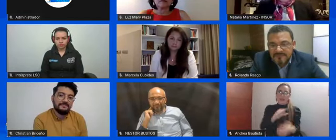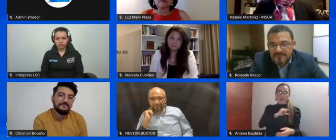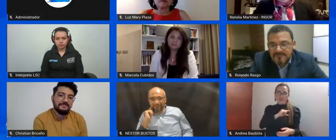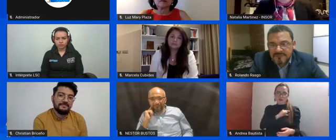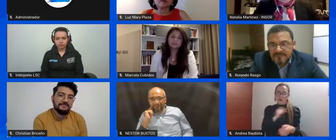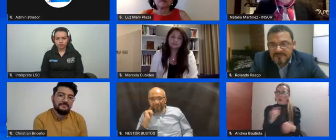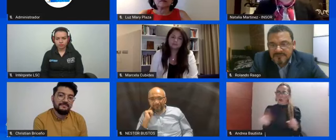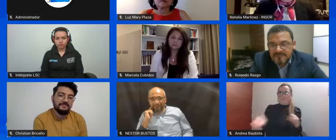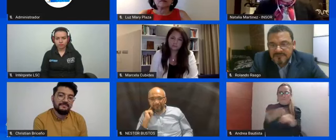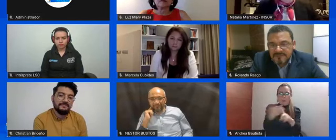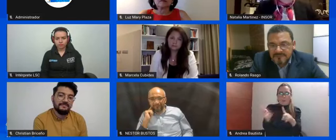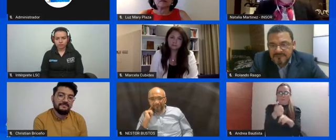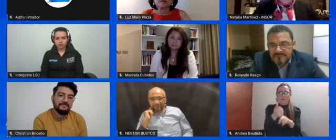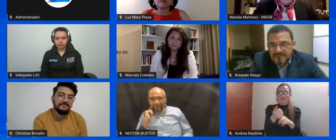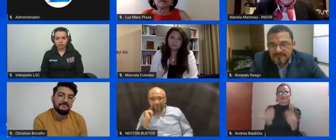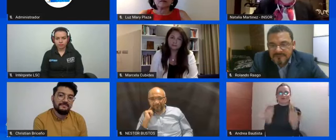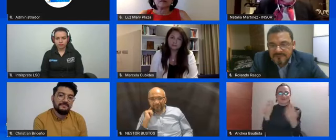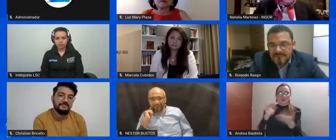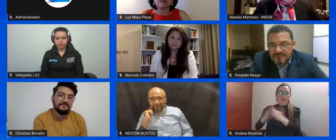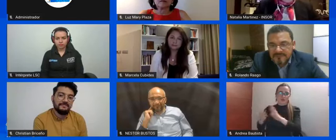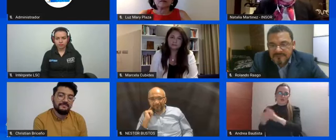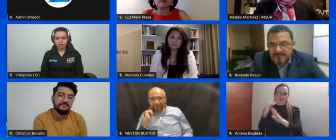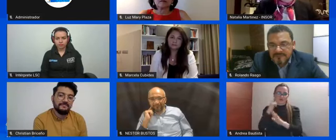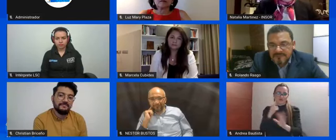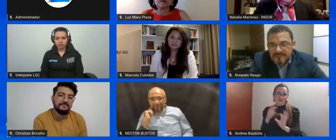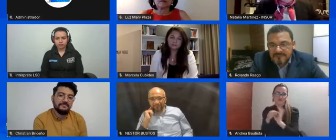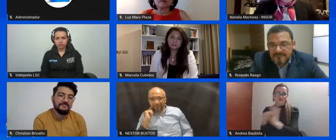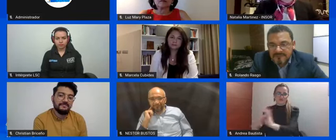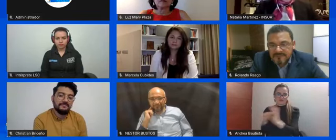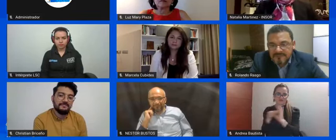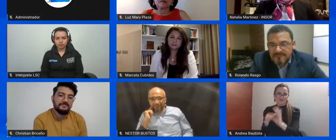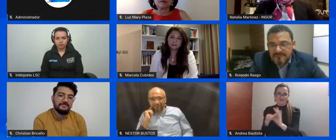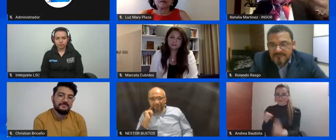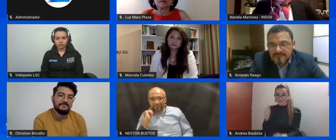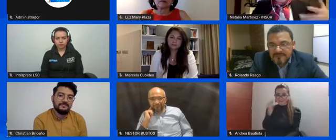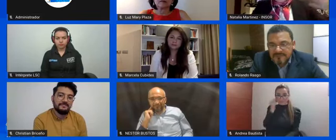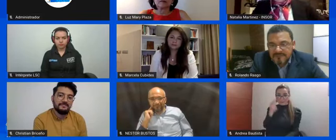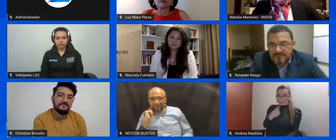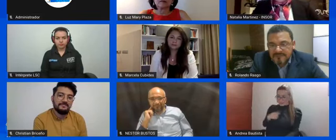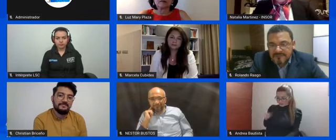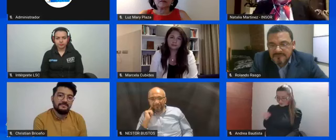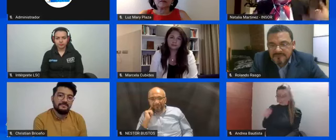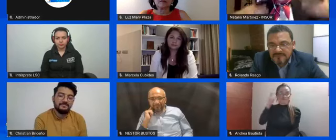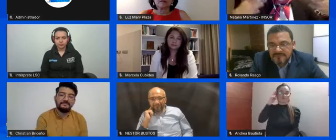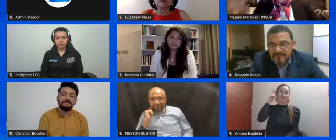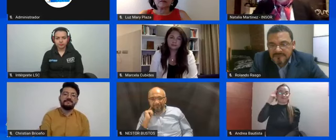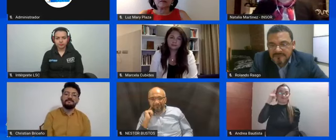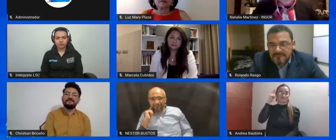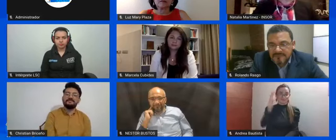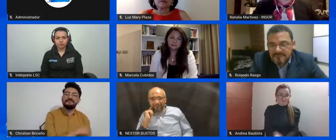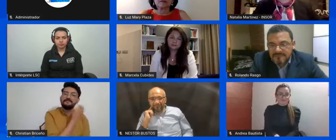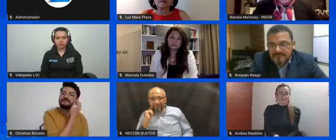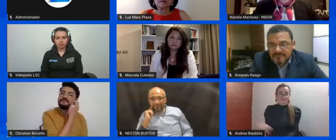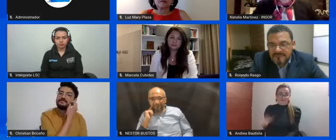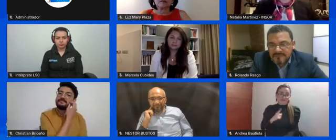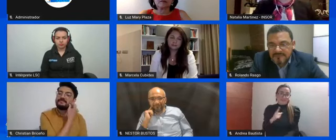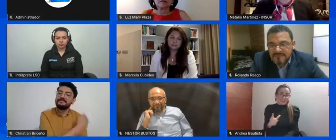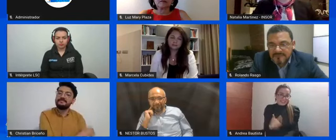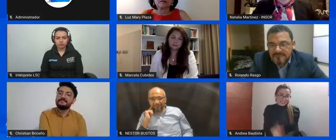lo siguen valorando muchísimo las personas y los líderes de la comunidad. Aun cuando esto fuera antes incluso